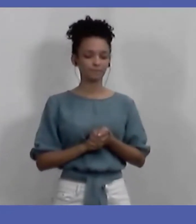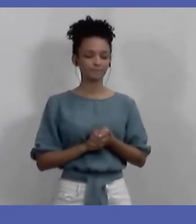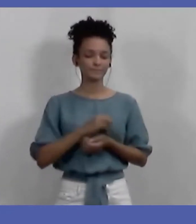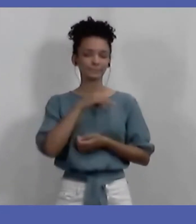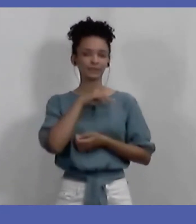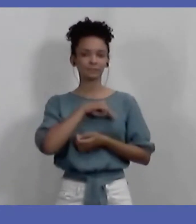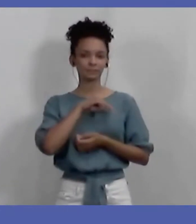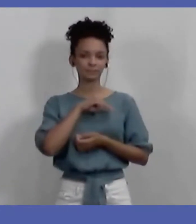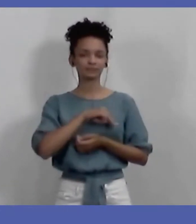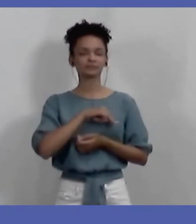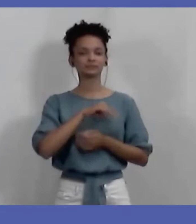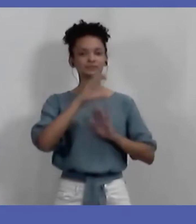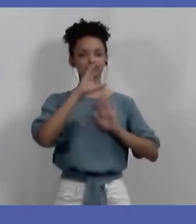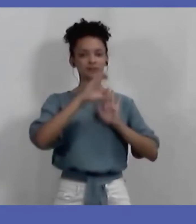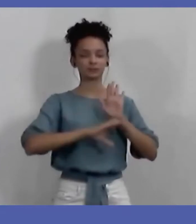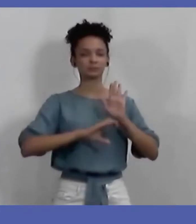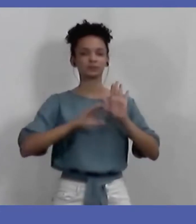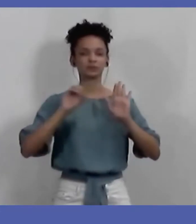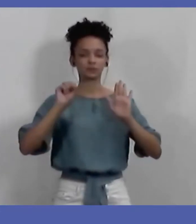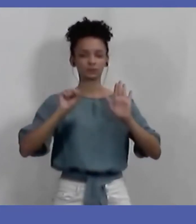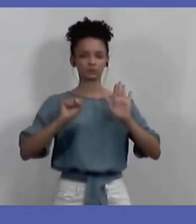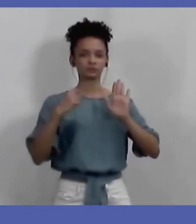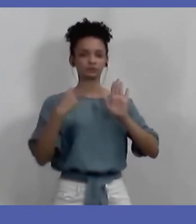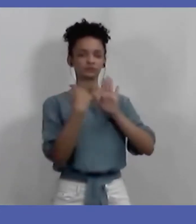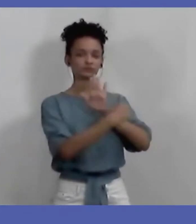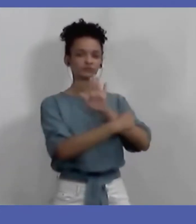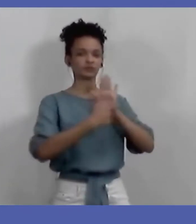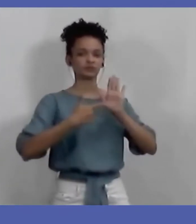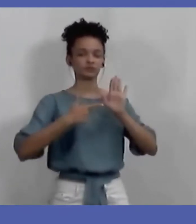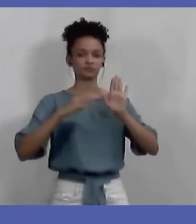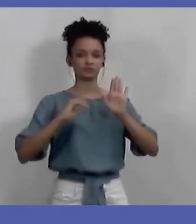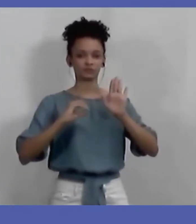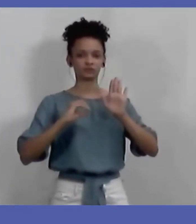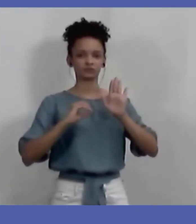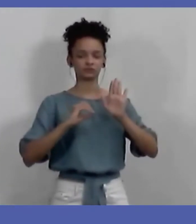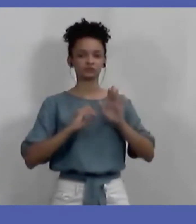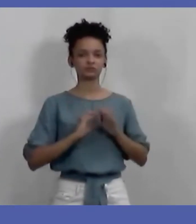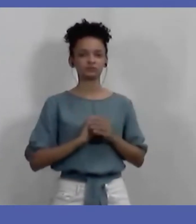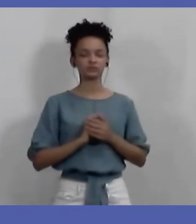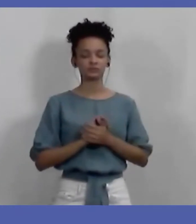Mateus 8, 20.